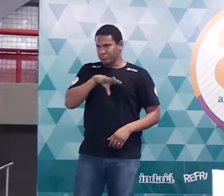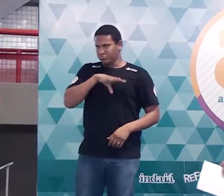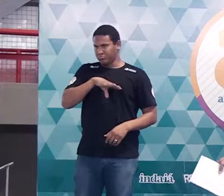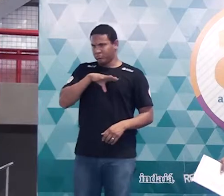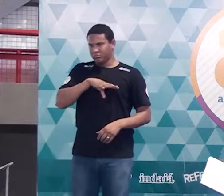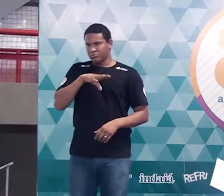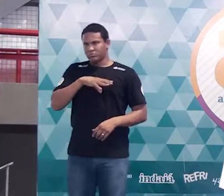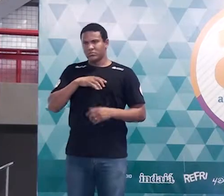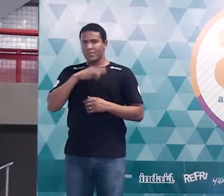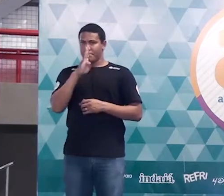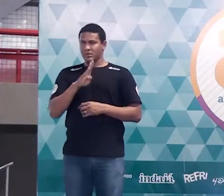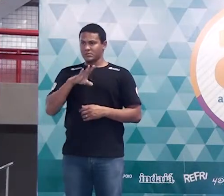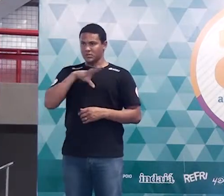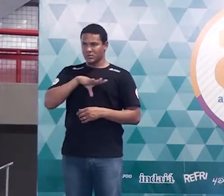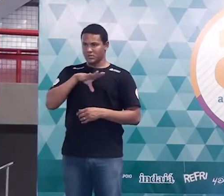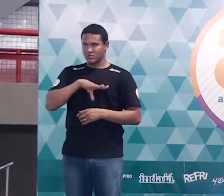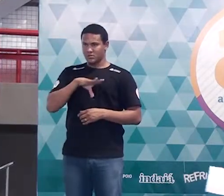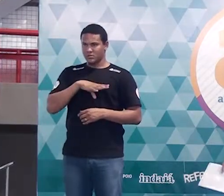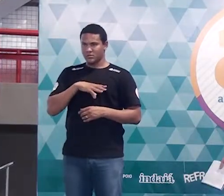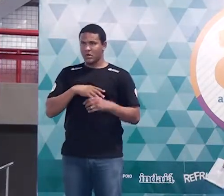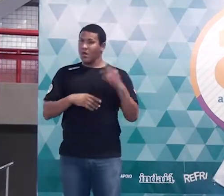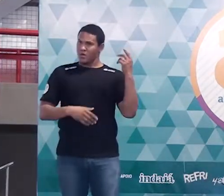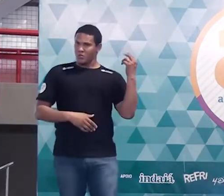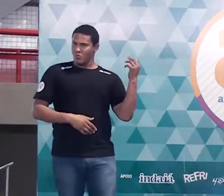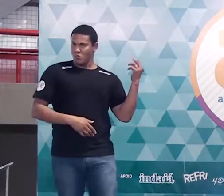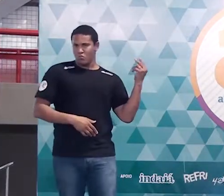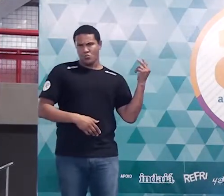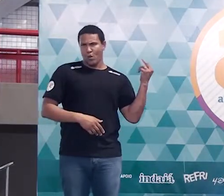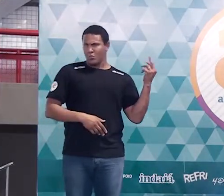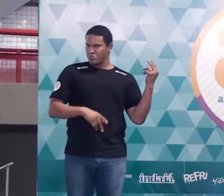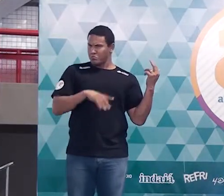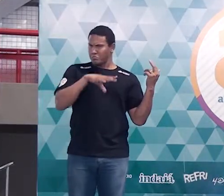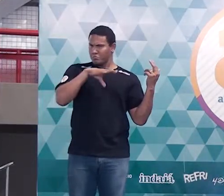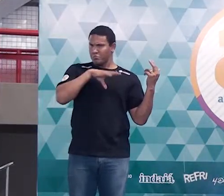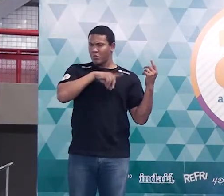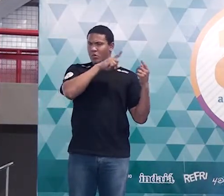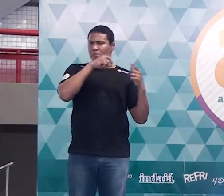né, é o mesmo português de Portugal, a origem é a mesma.